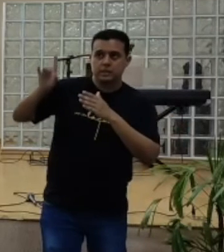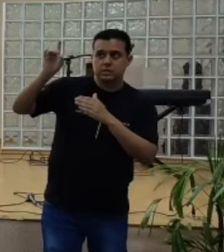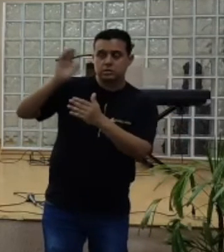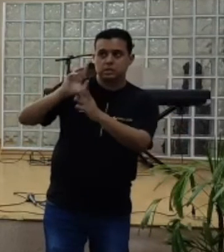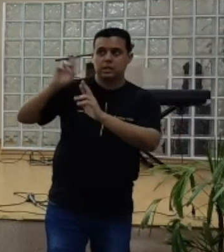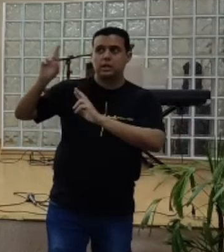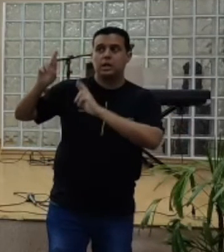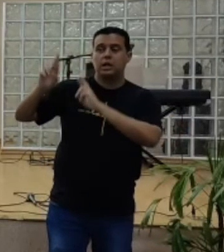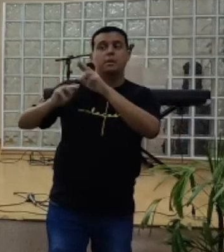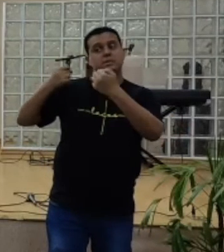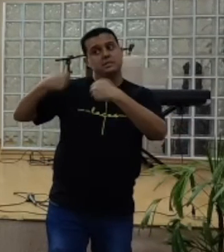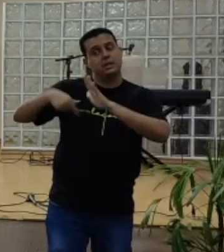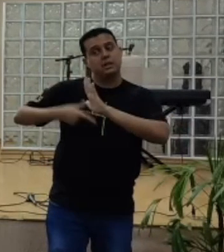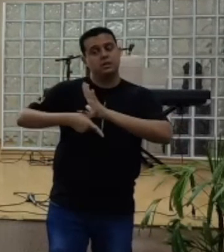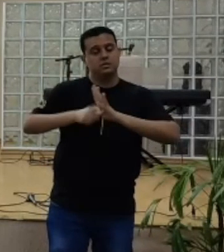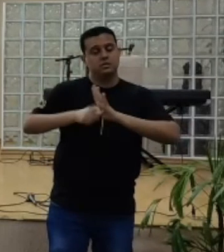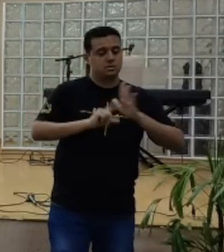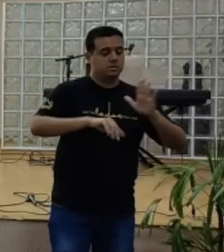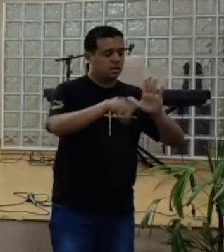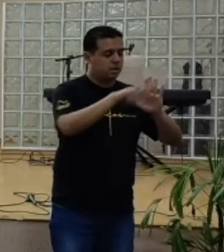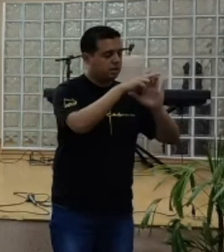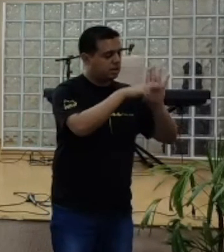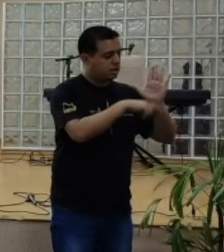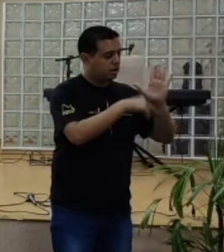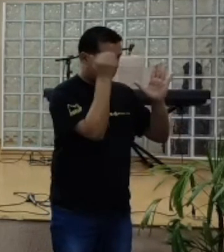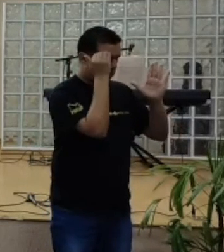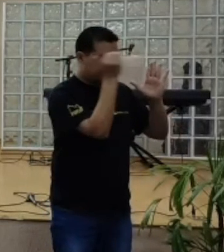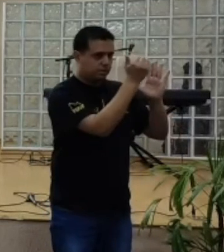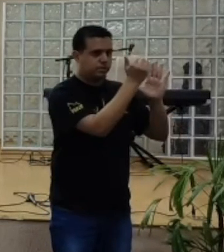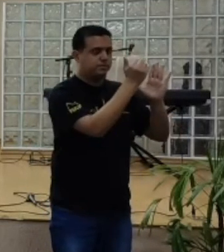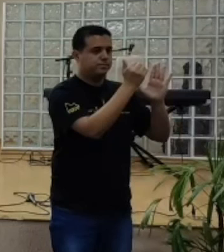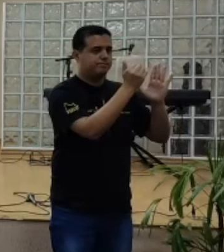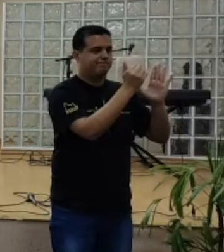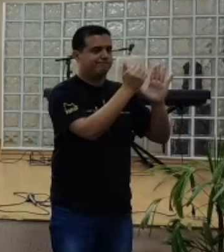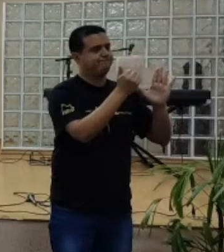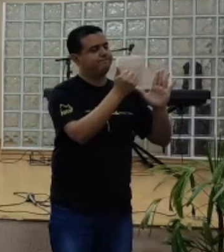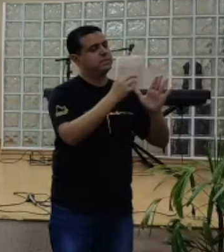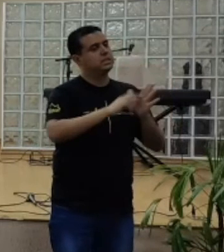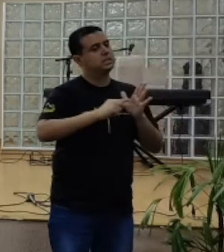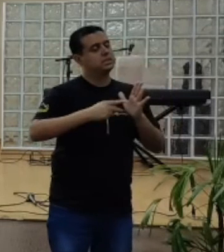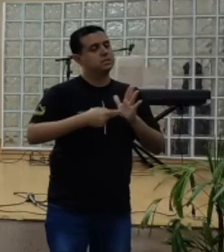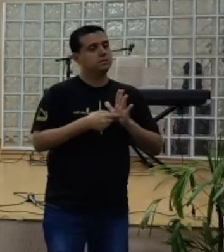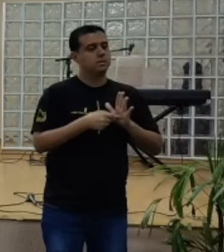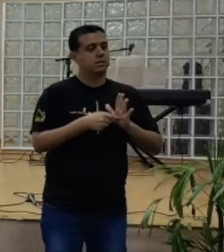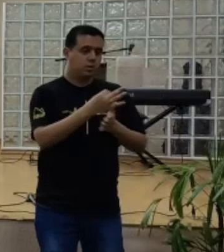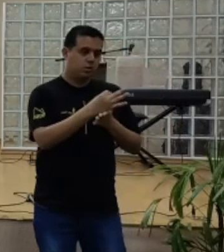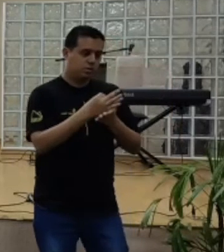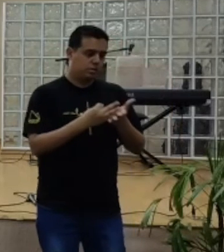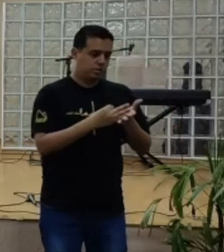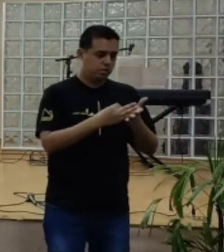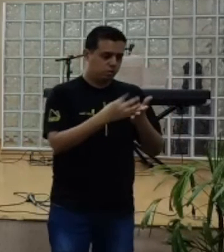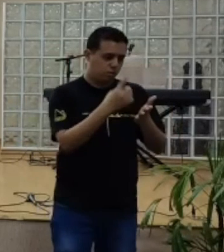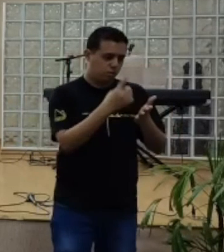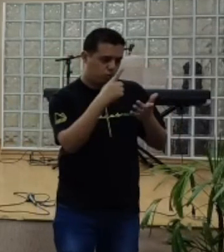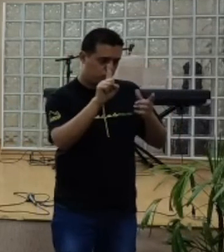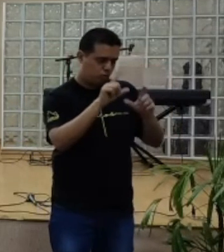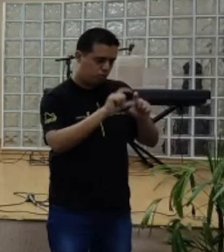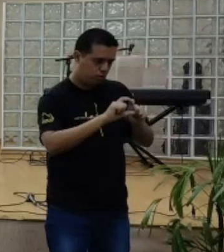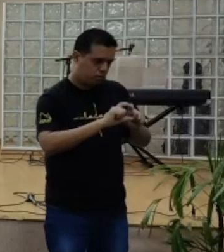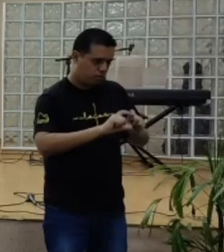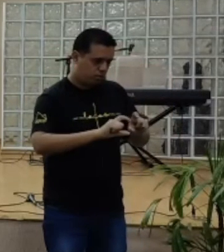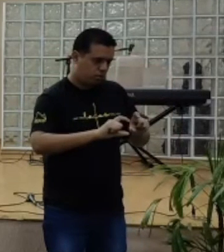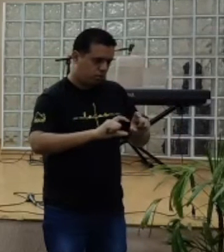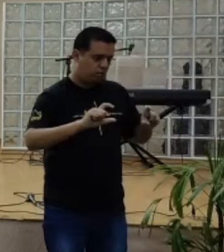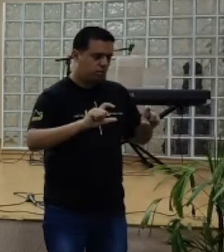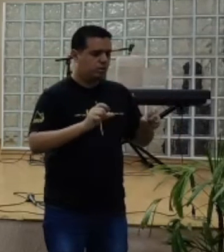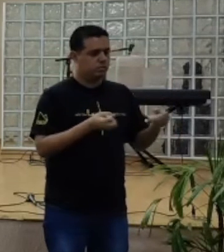regras. Este é o texto final dos argumentos de Paulo a respeito da justificação pela graça de